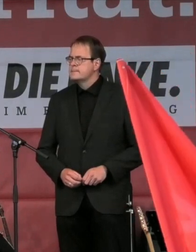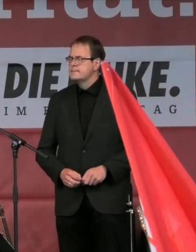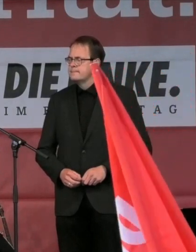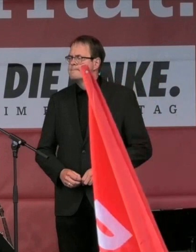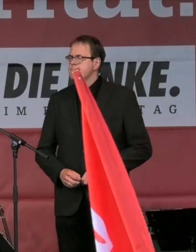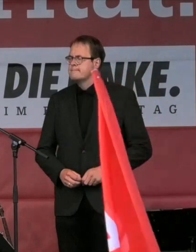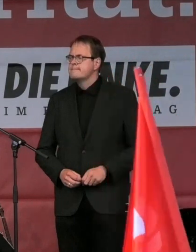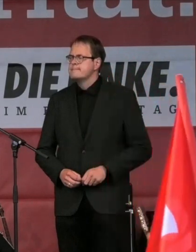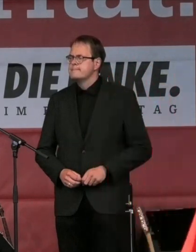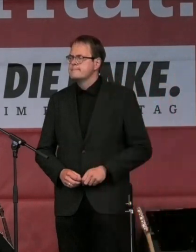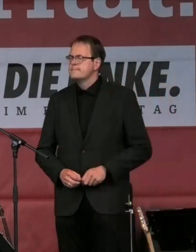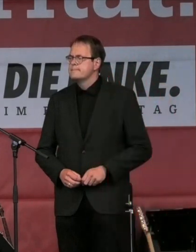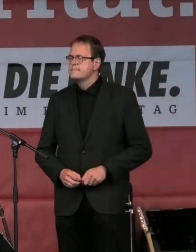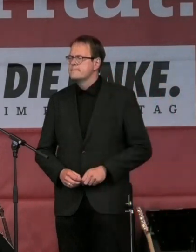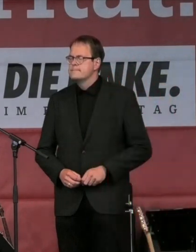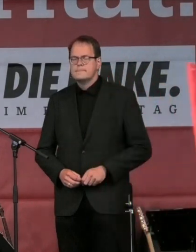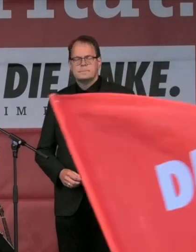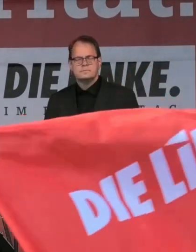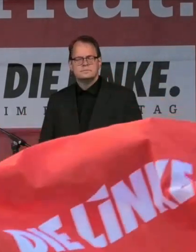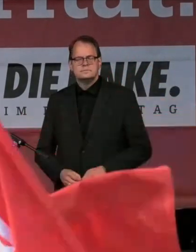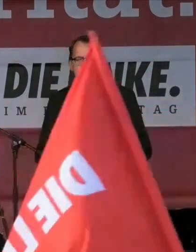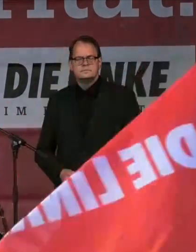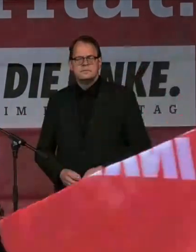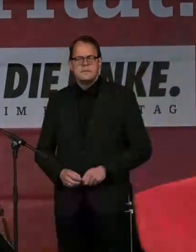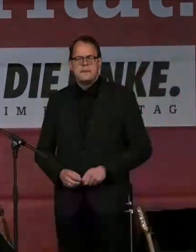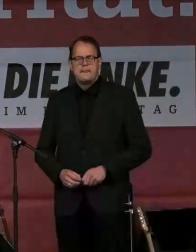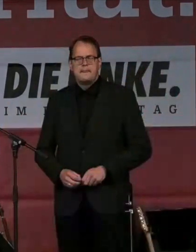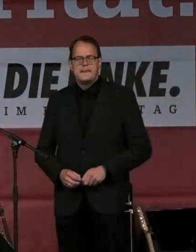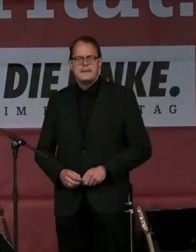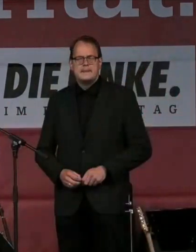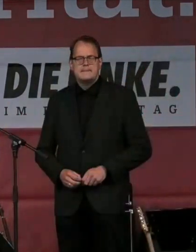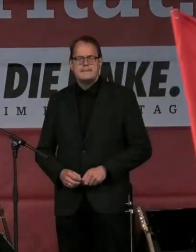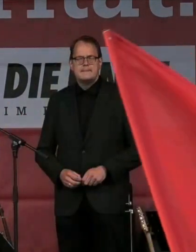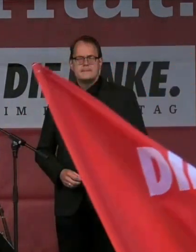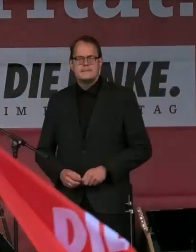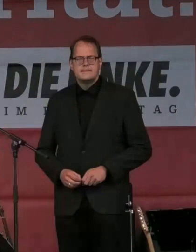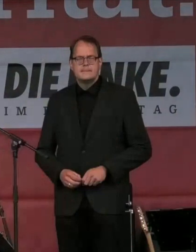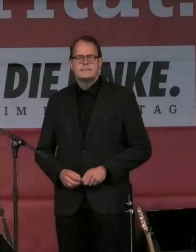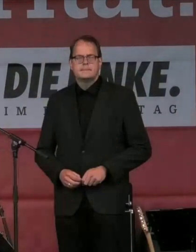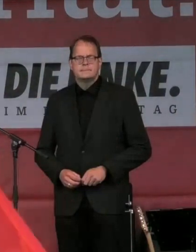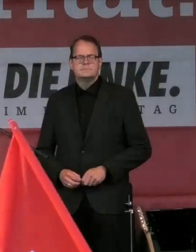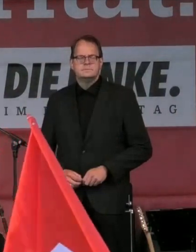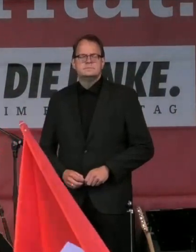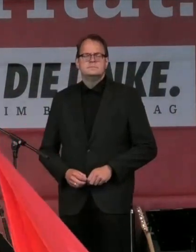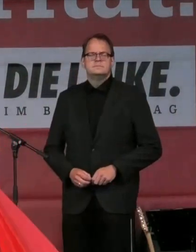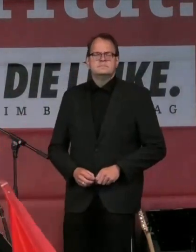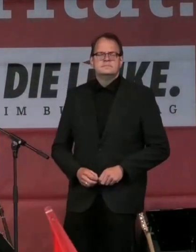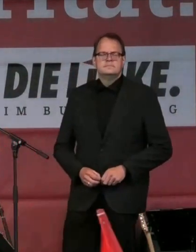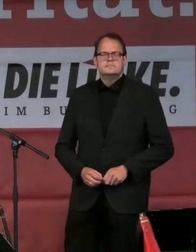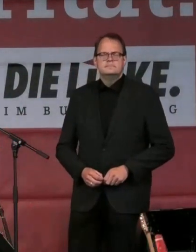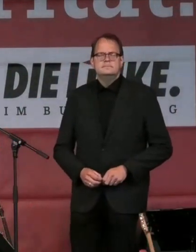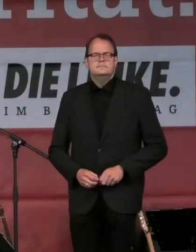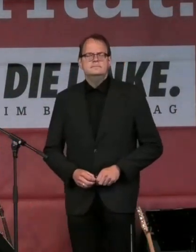mehrfach situationen es gab wo es hätte einen heißen krieg geben können wenn menschen nicht